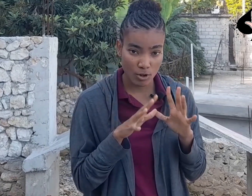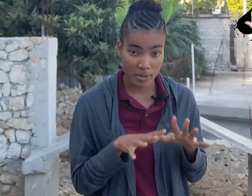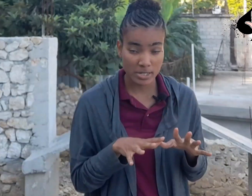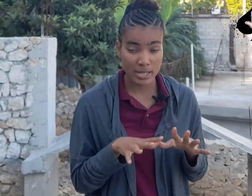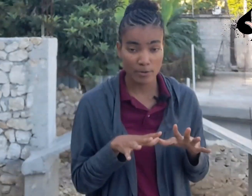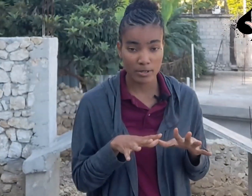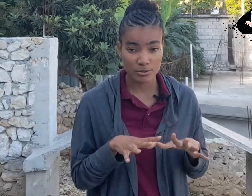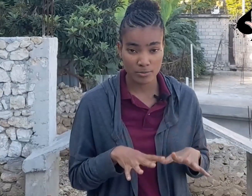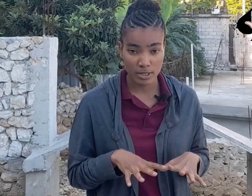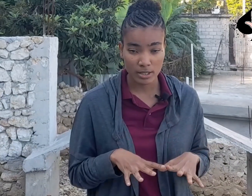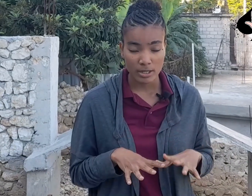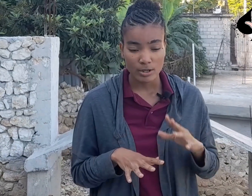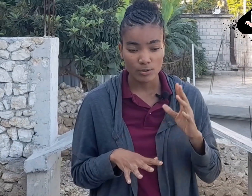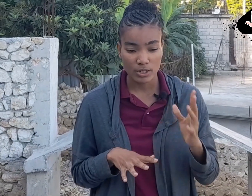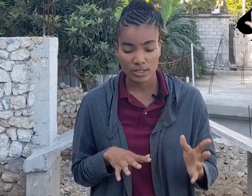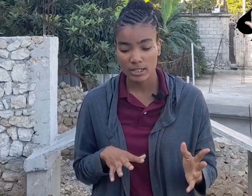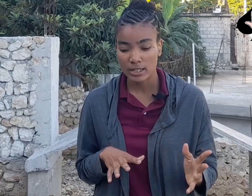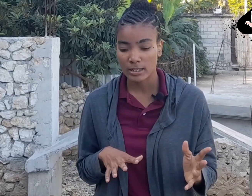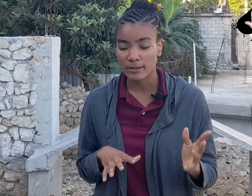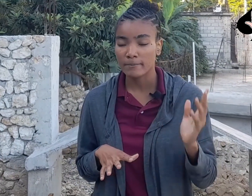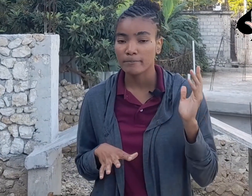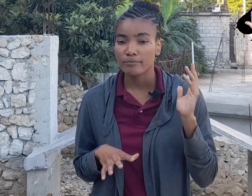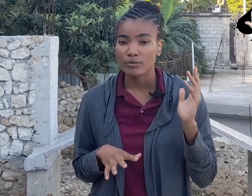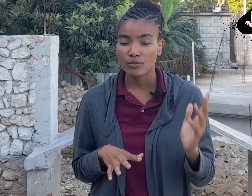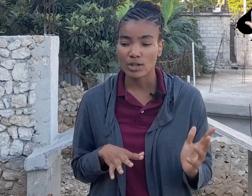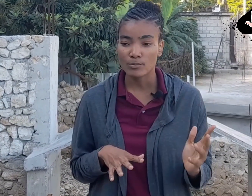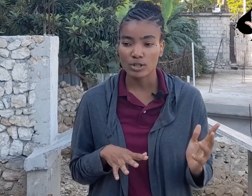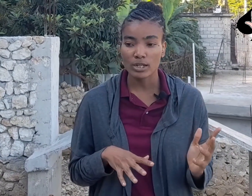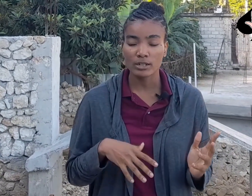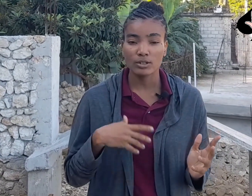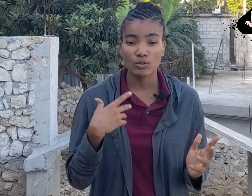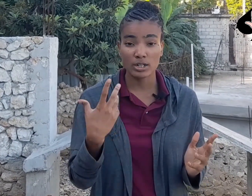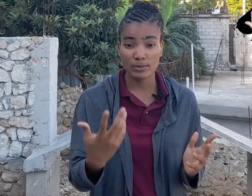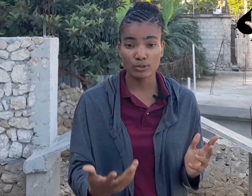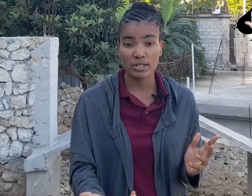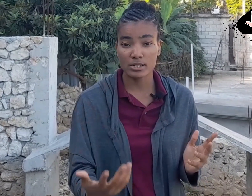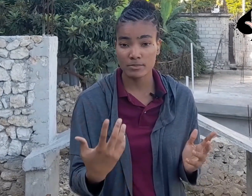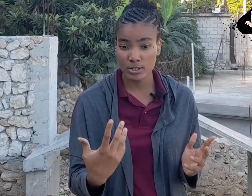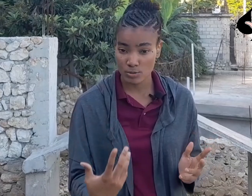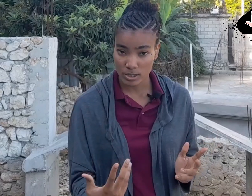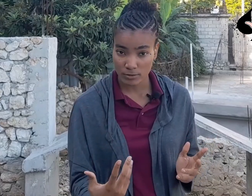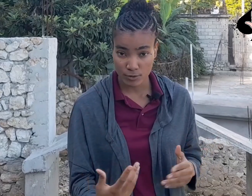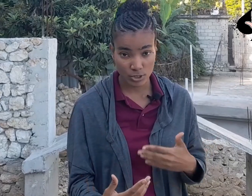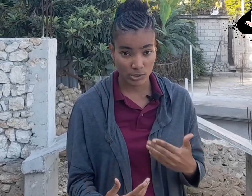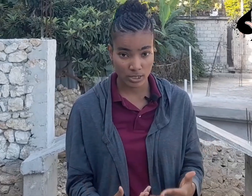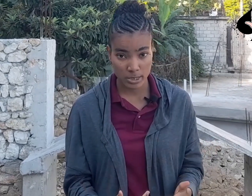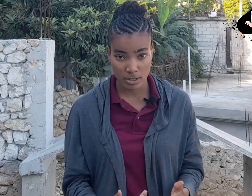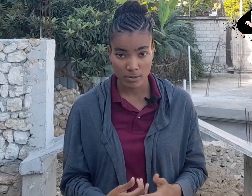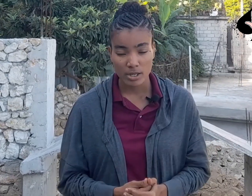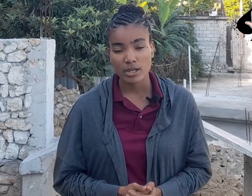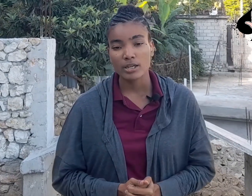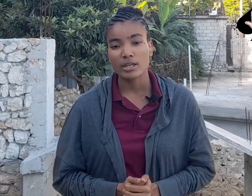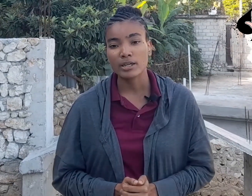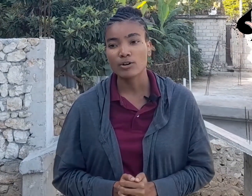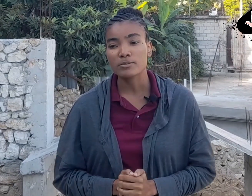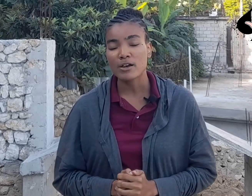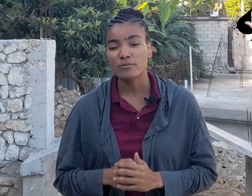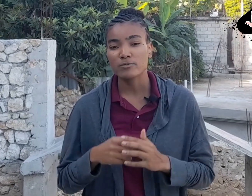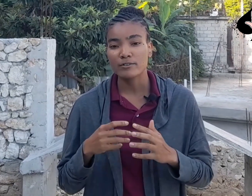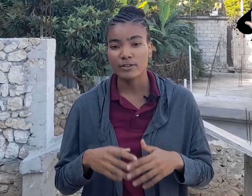commencer la première semaine, regardez les vocabulaires, regardez mon exemple d'histoire, vous aurez un exemple, et comme ça, vous pouvez faire